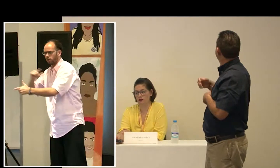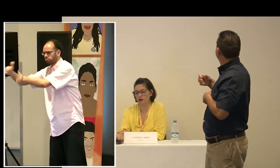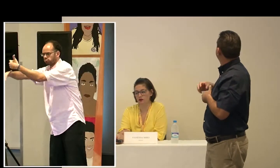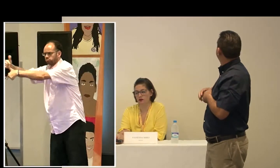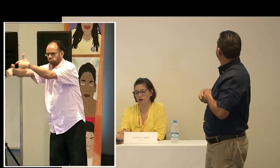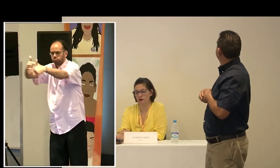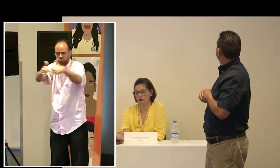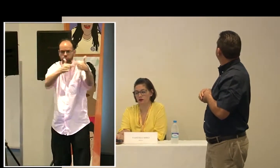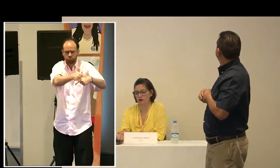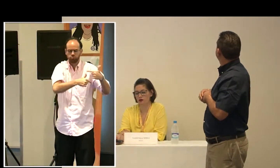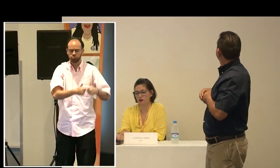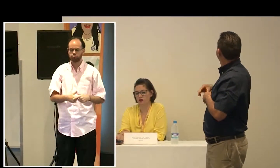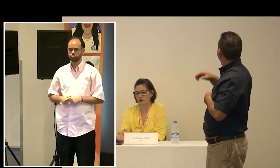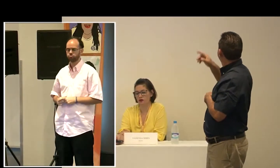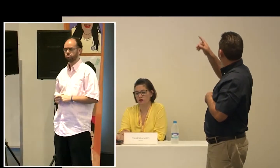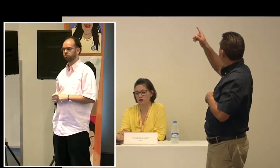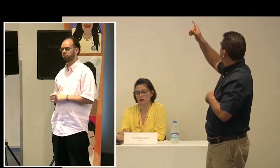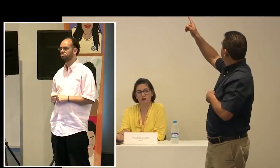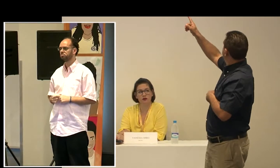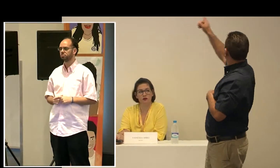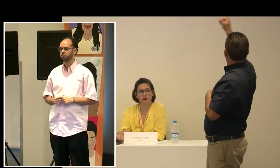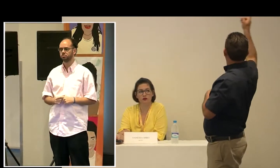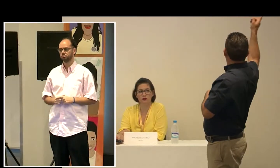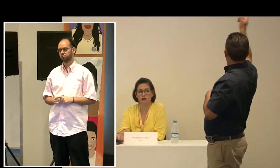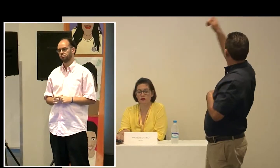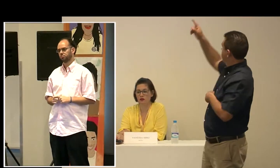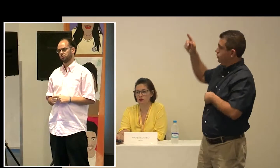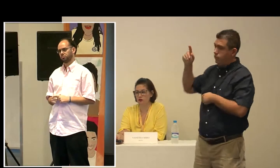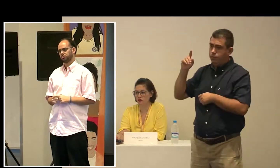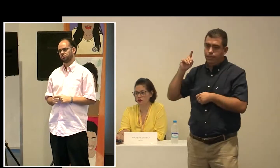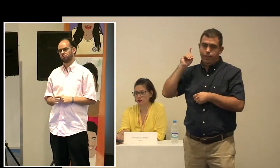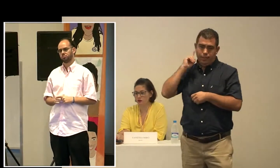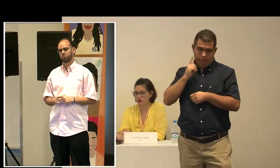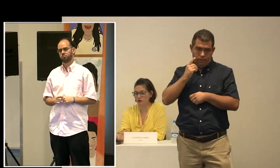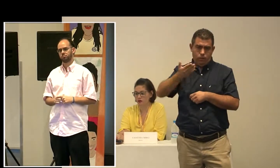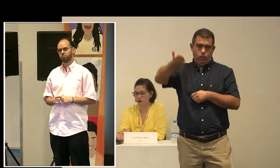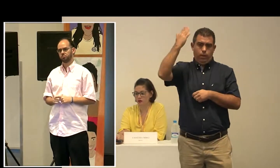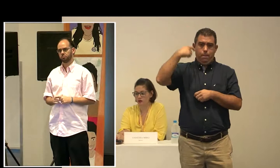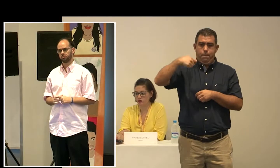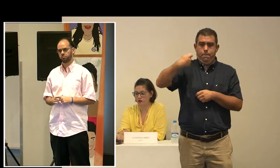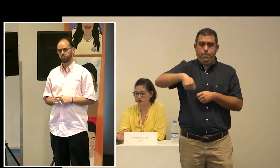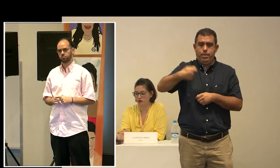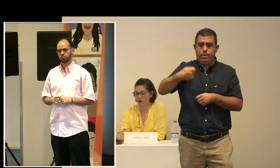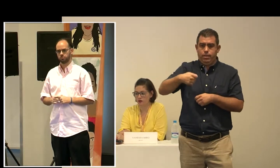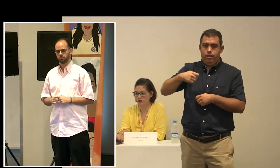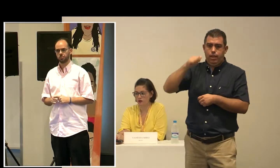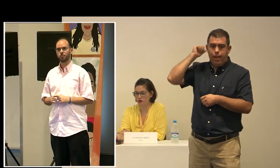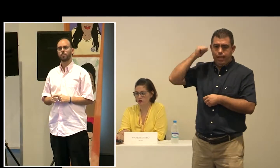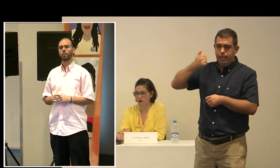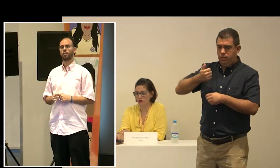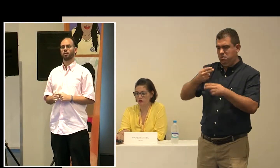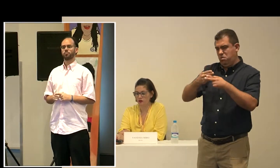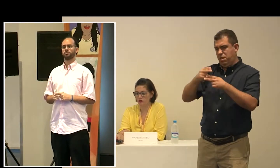pessoas, outros grupos de trabalho, outros grupos ativos dentro da federação.